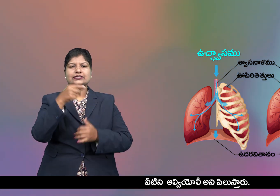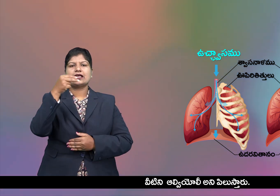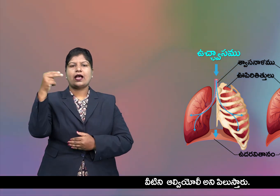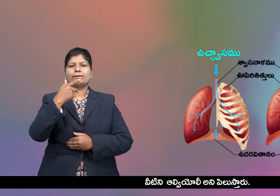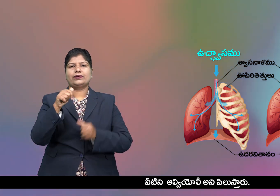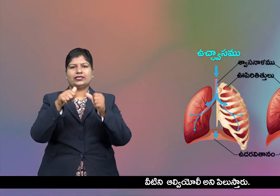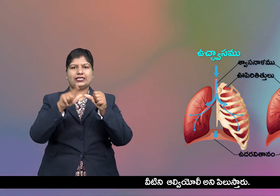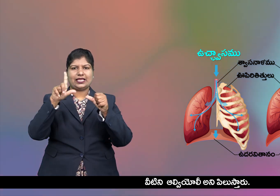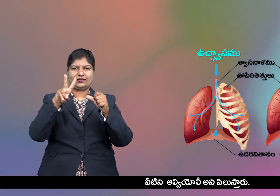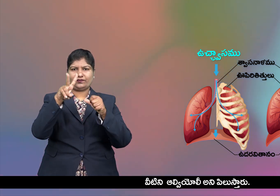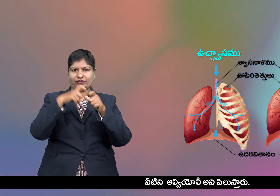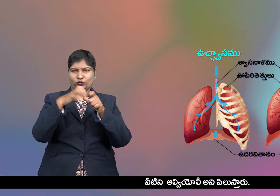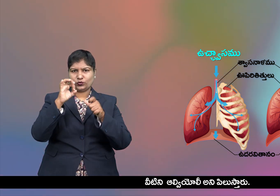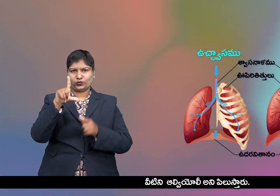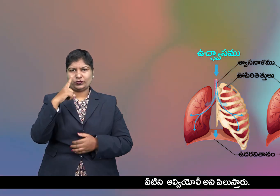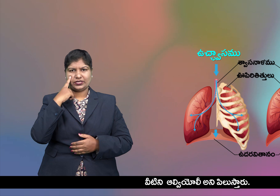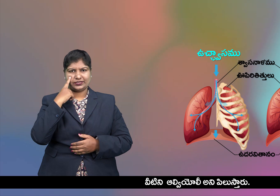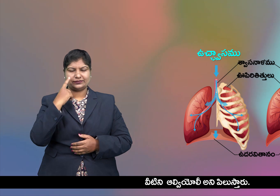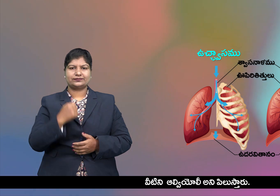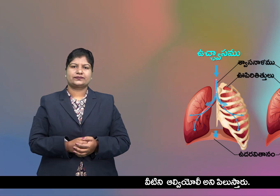ఆల్వియోలి అని పిలుస్తారు.